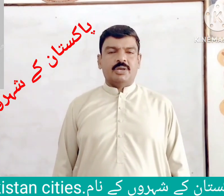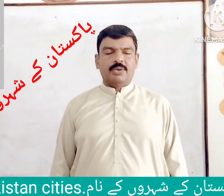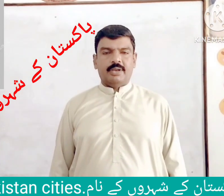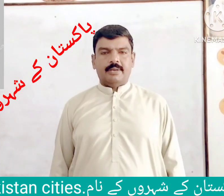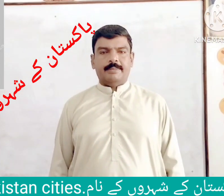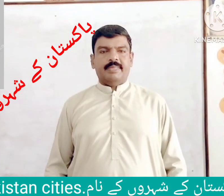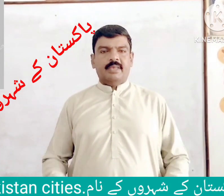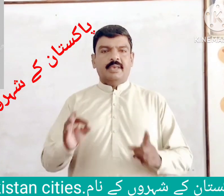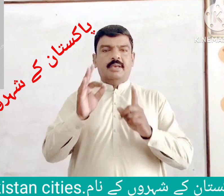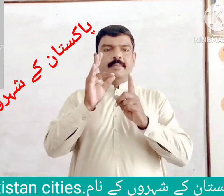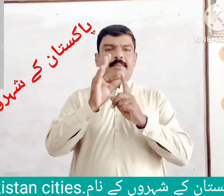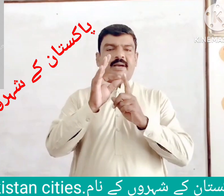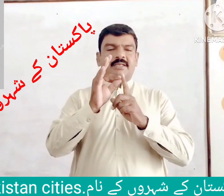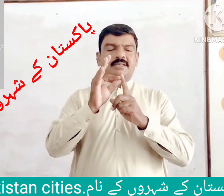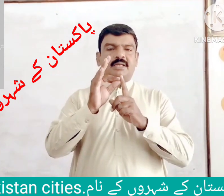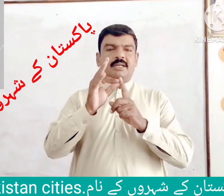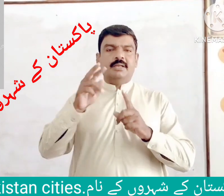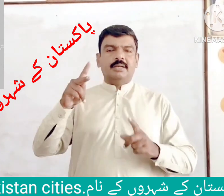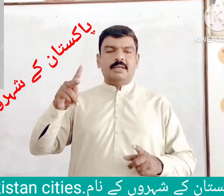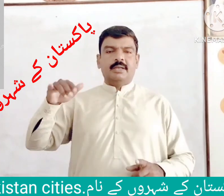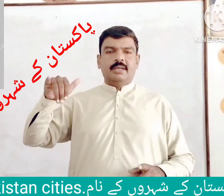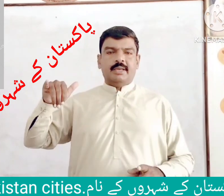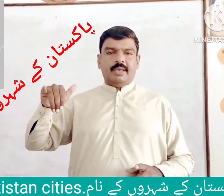शहरों के नाम। पाकिस्तान के